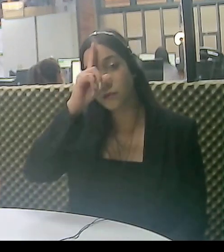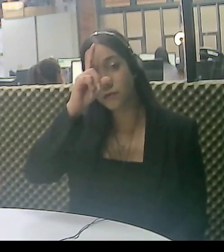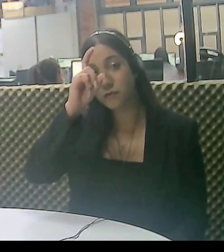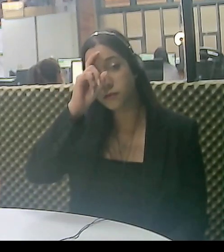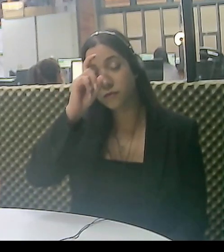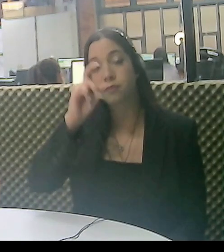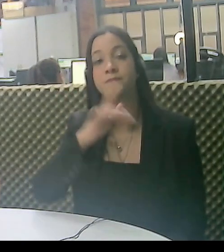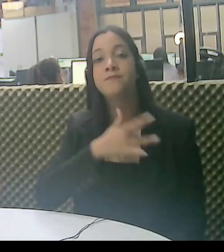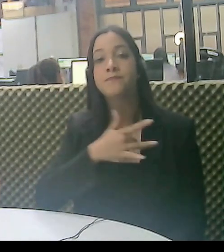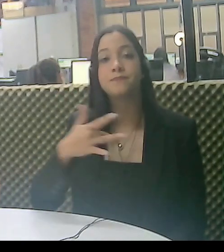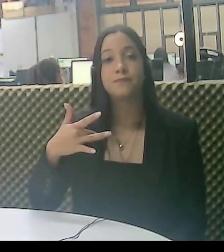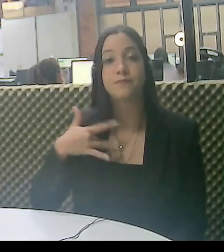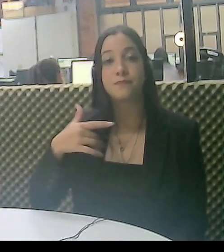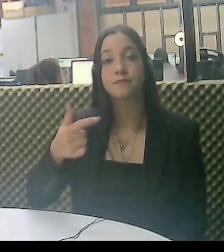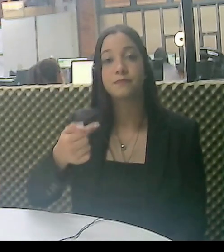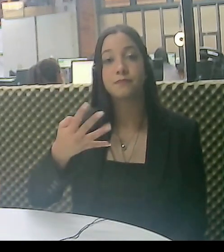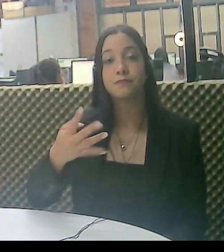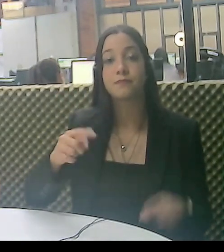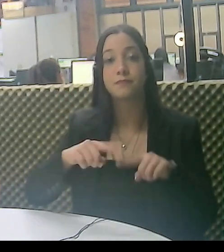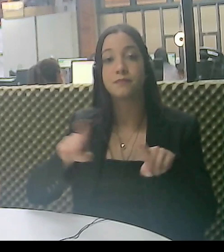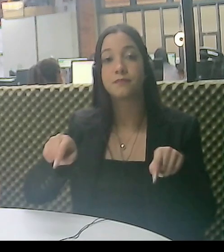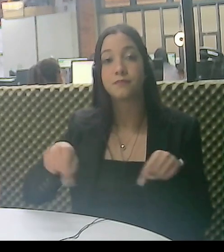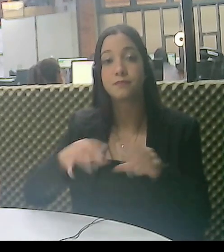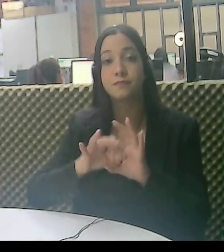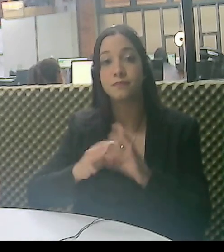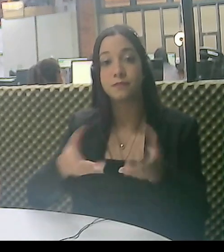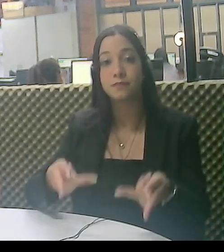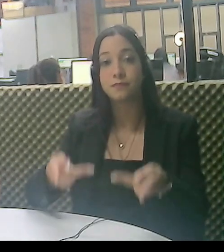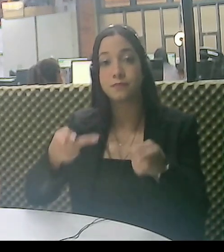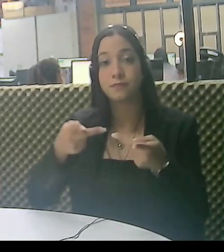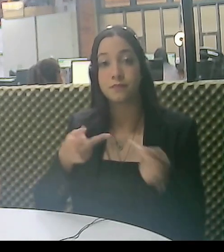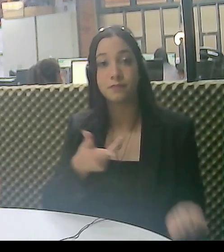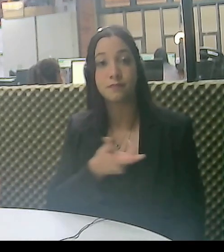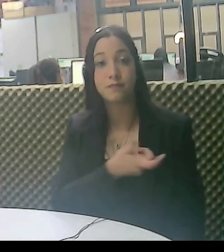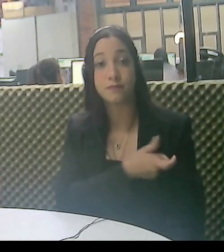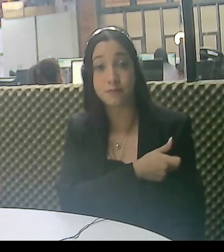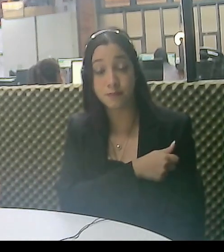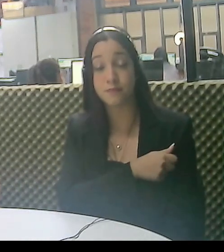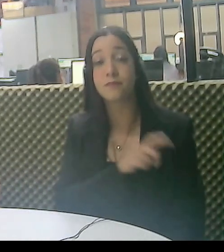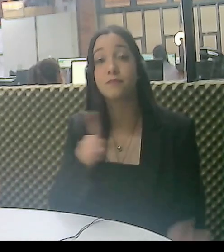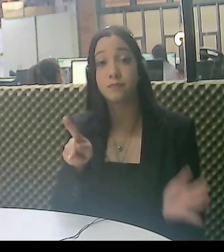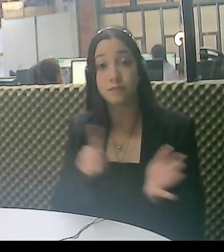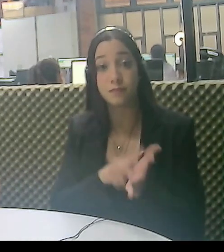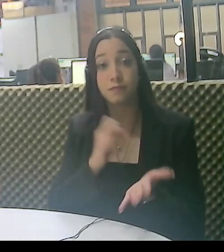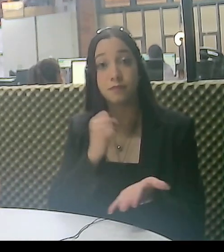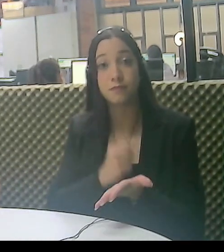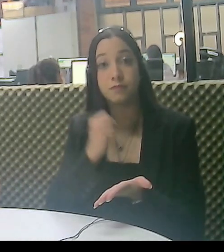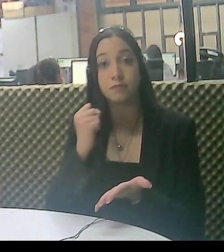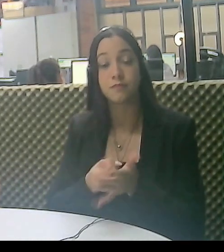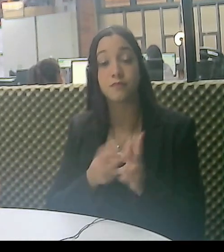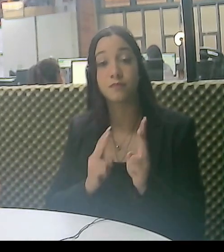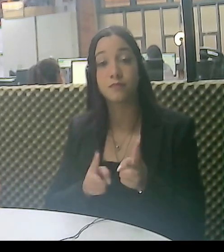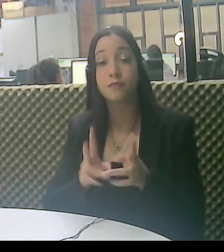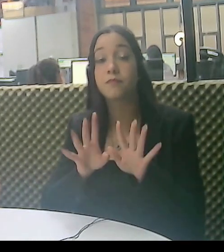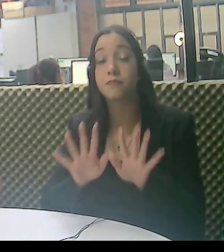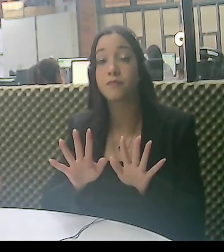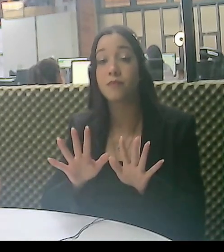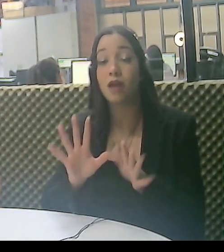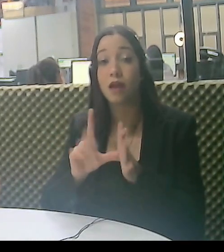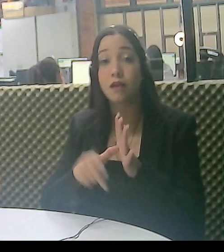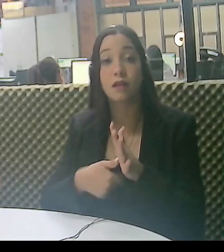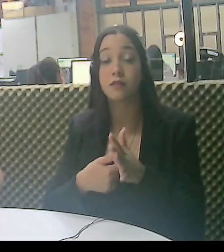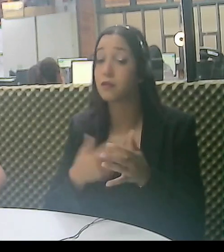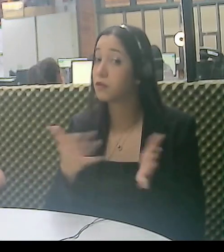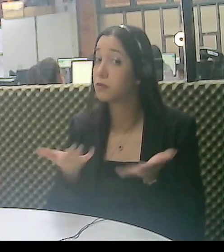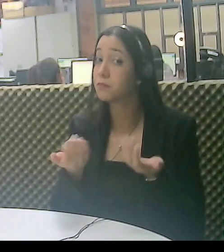saúde. Nós temos 74 salas de vacina disponível. Essa vacina faz parte da rotina, mas não deixe para depois.